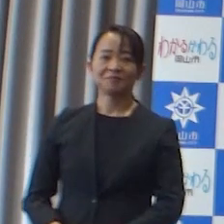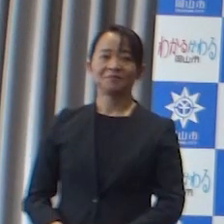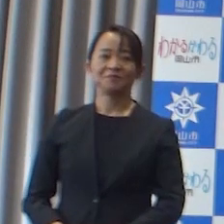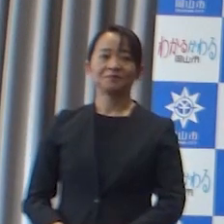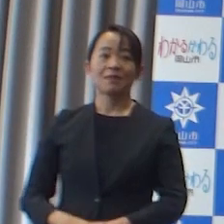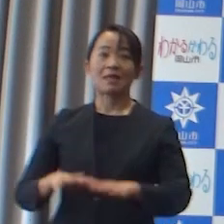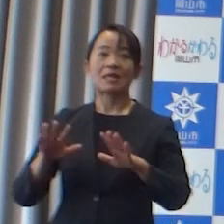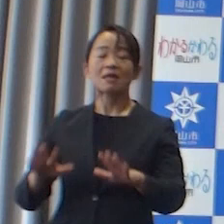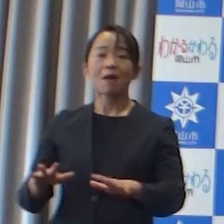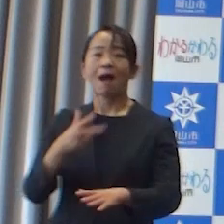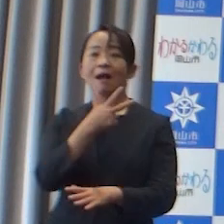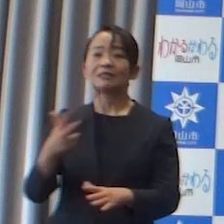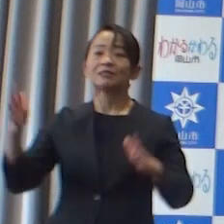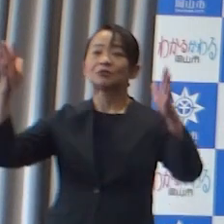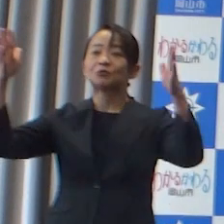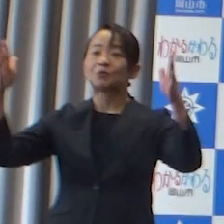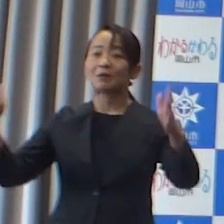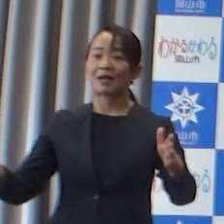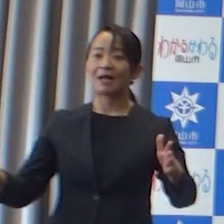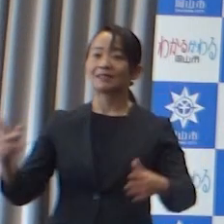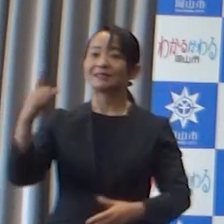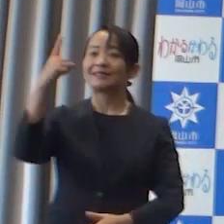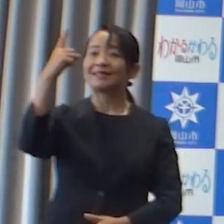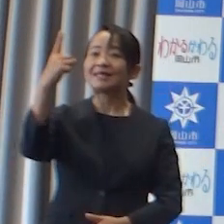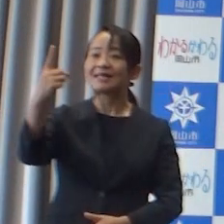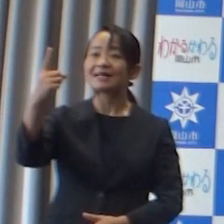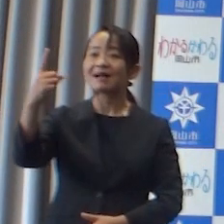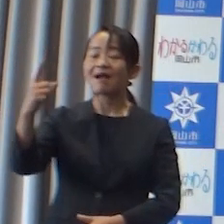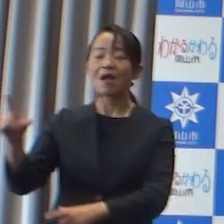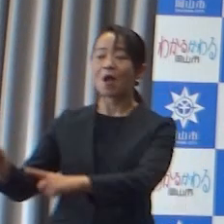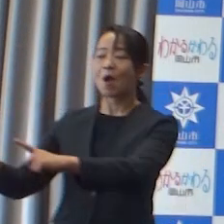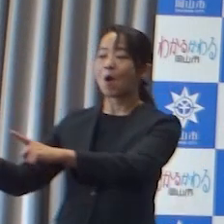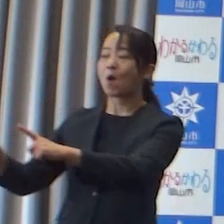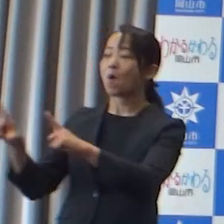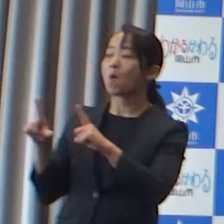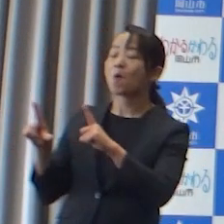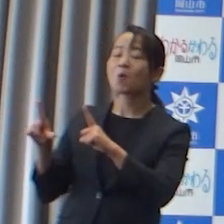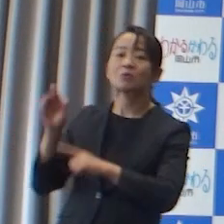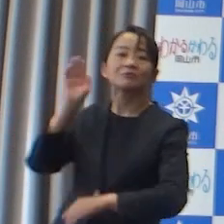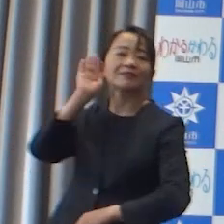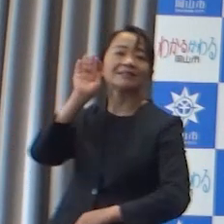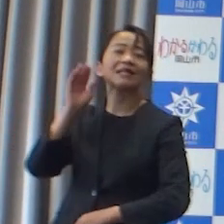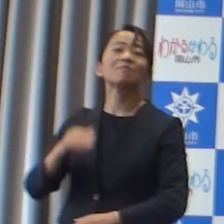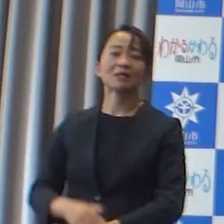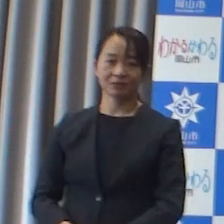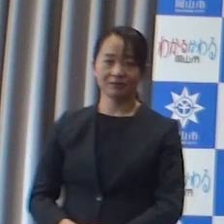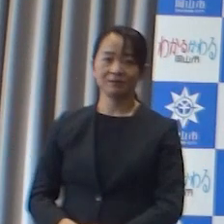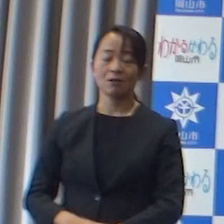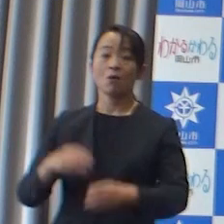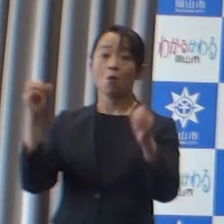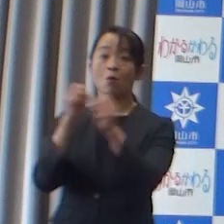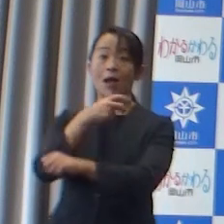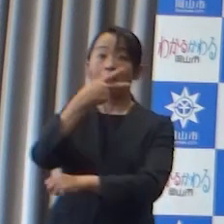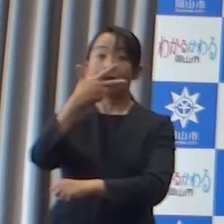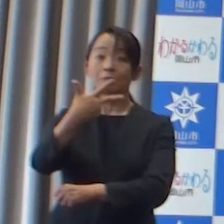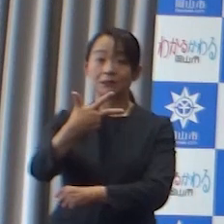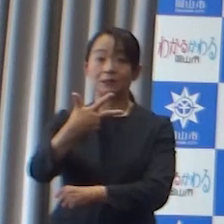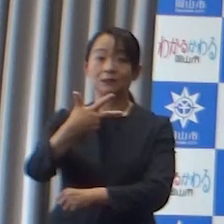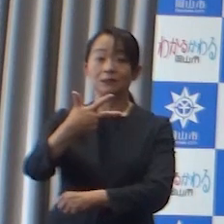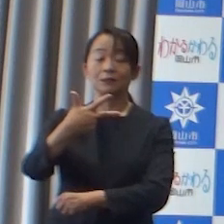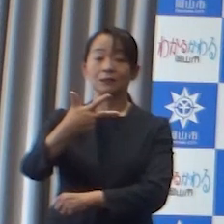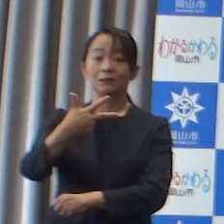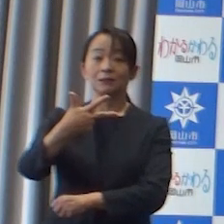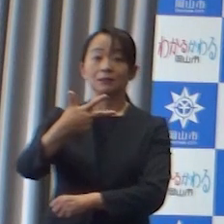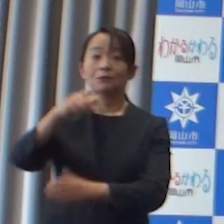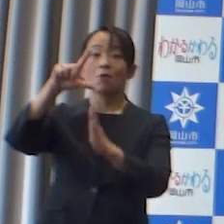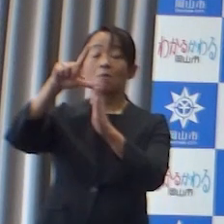まあ、今1週間に1回、報告は受けております。岡山市についていくとですね、